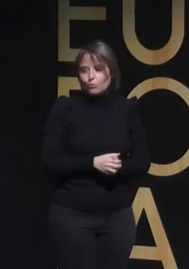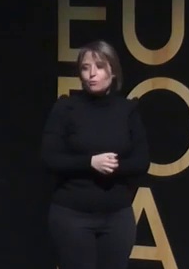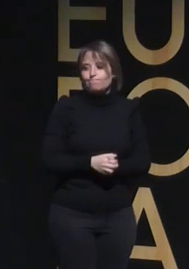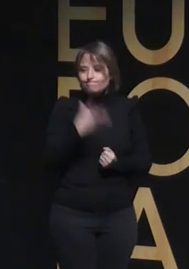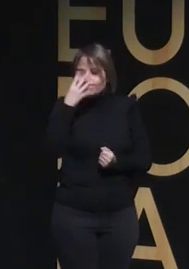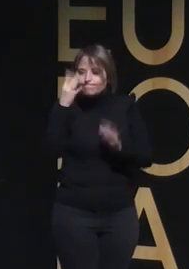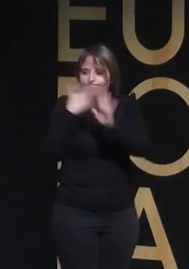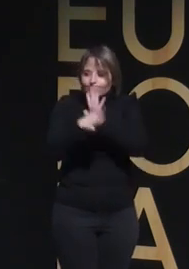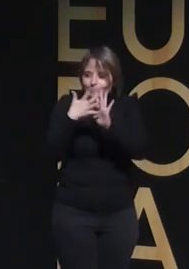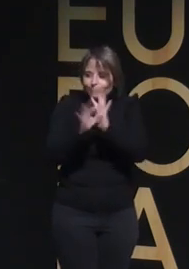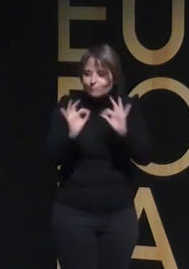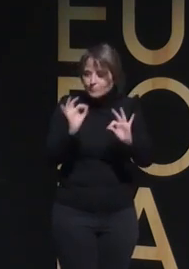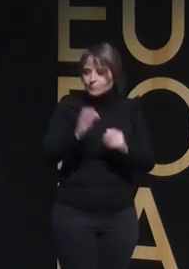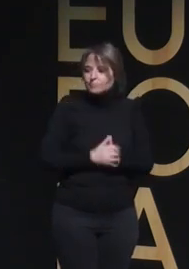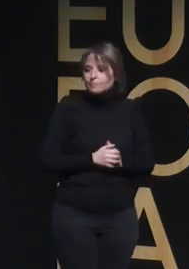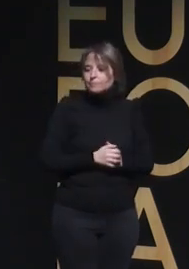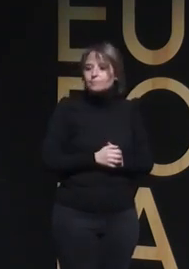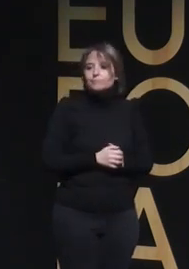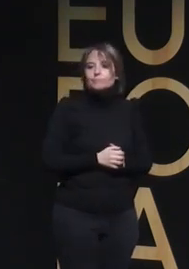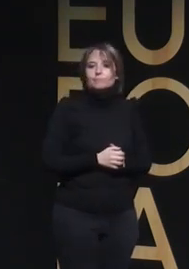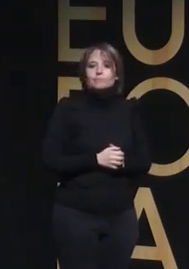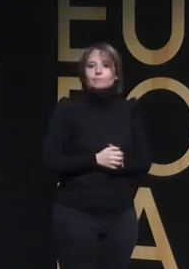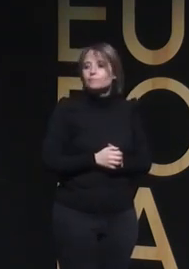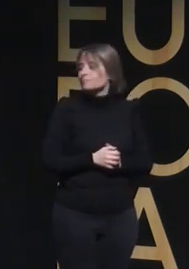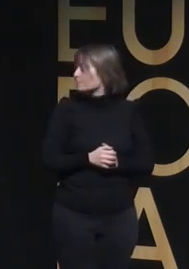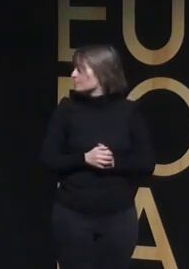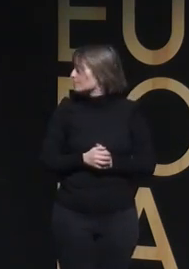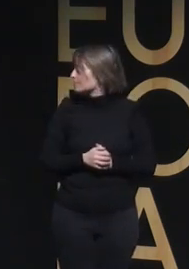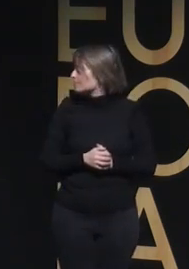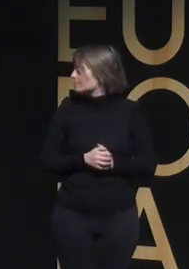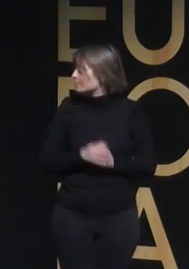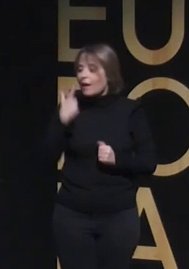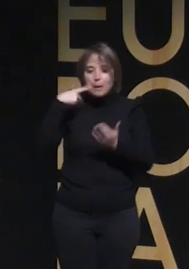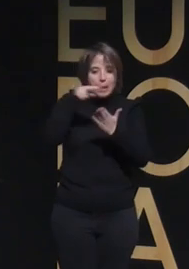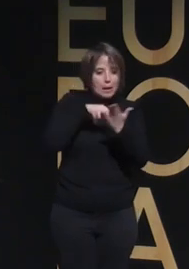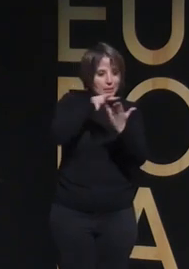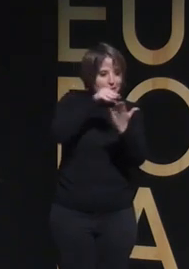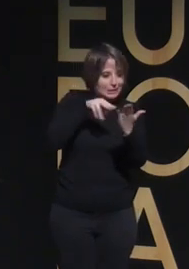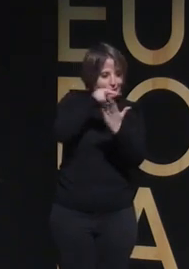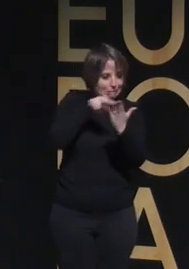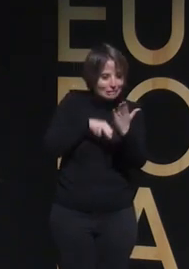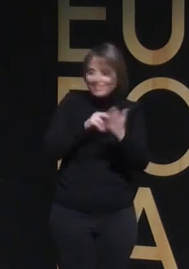si me he explicado un poquito. Sí, sí, ¿no? Pero... claramente. A ver si entiendes tú la letra. Hostia.